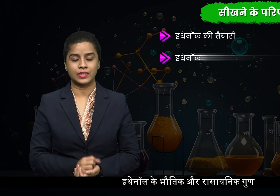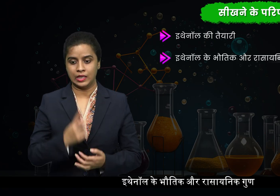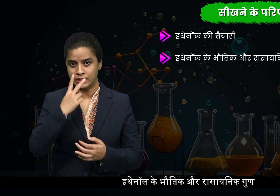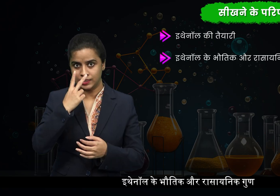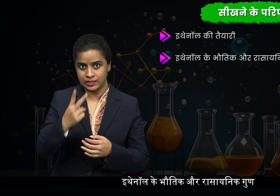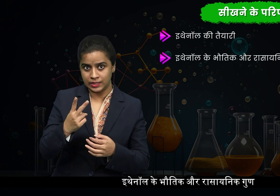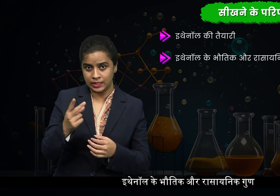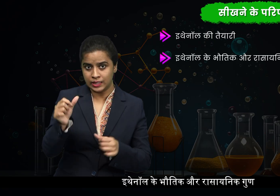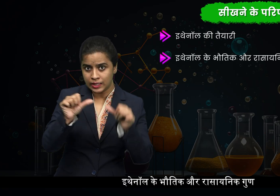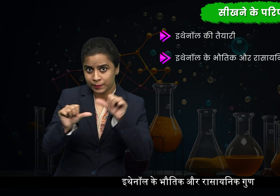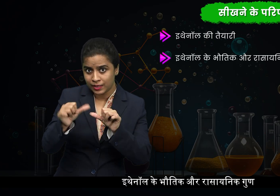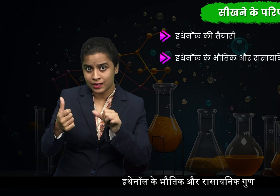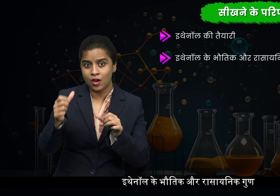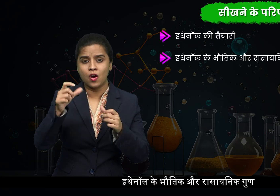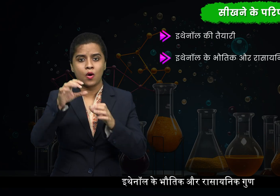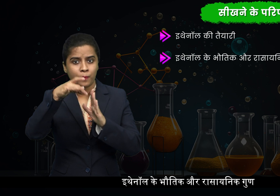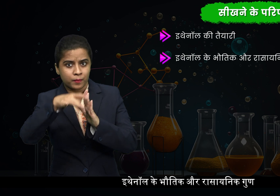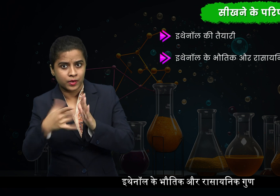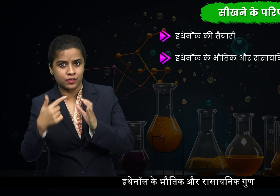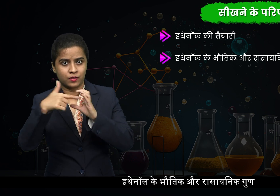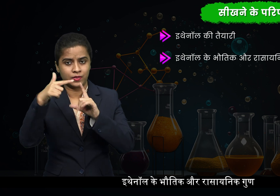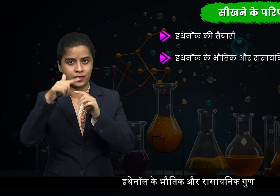इथेनॉल के भौतिक और रासायनिक गुण,